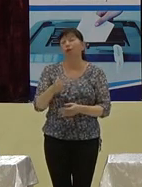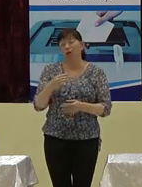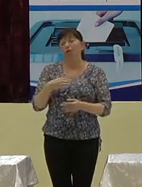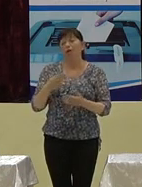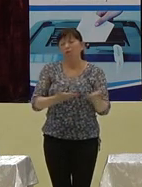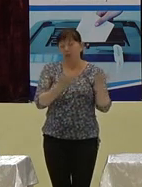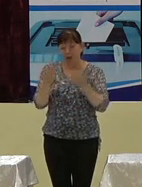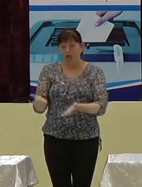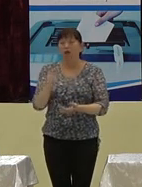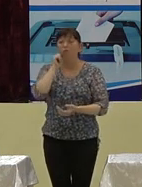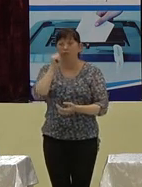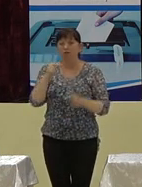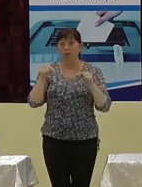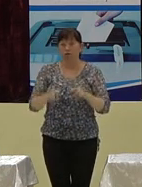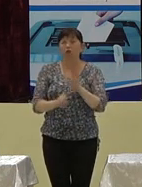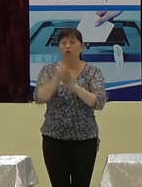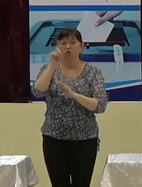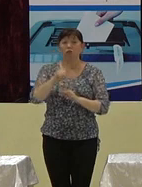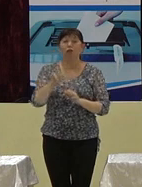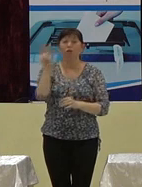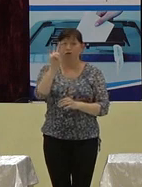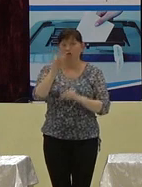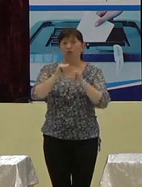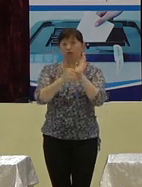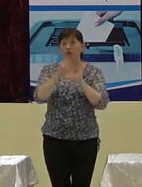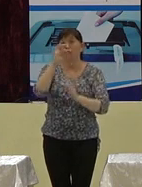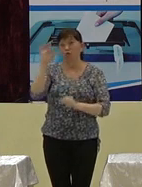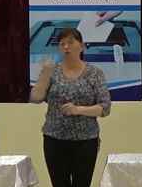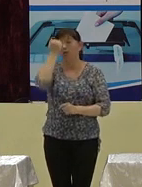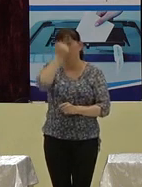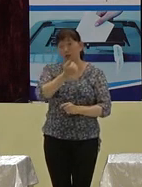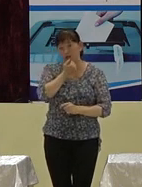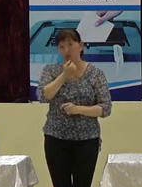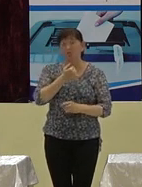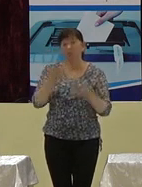noi 7 iulie, începând cu orele 16. Vă mulțumim, la